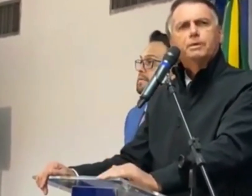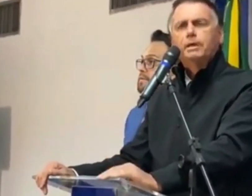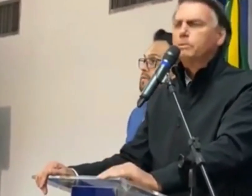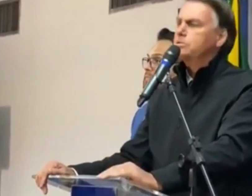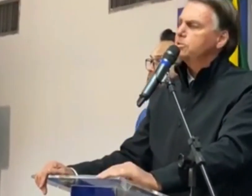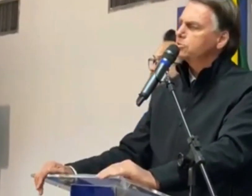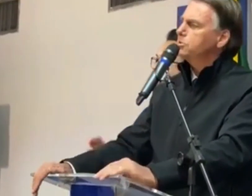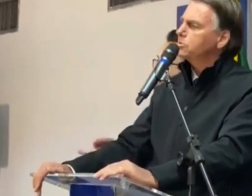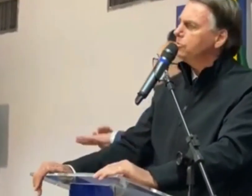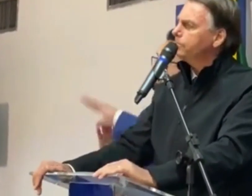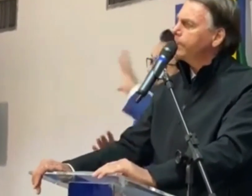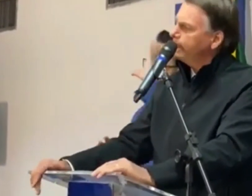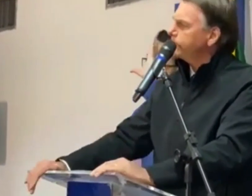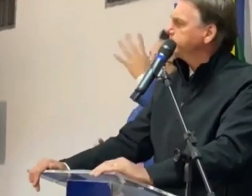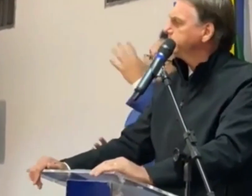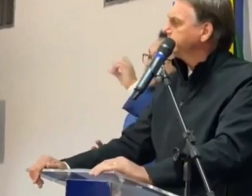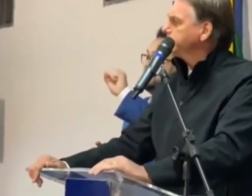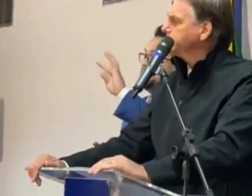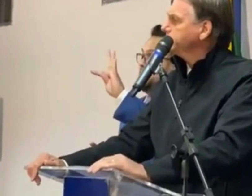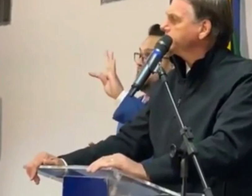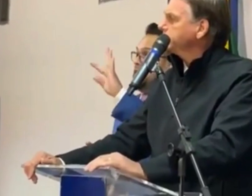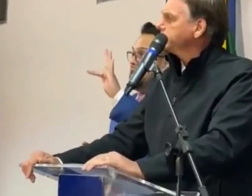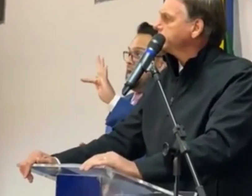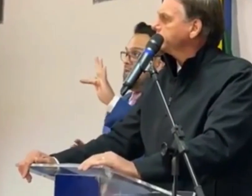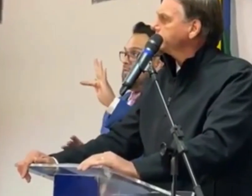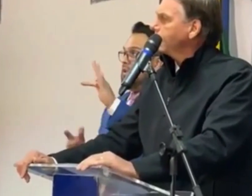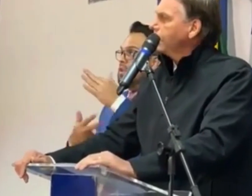Decisão do Supremo não se discute, se cumpre, é isso?